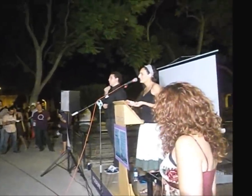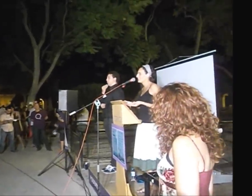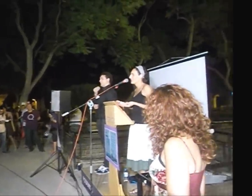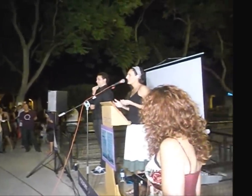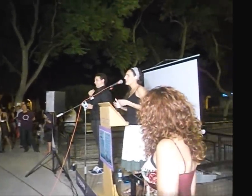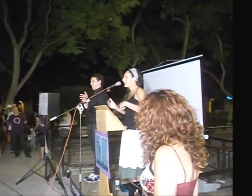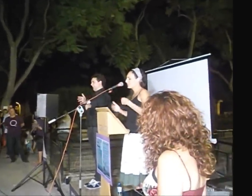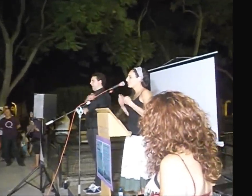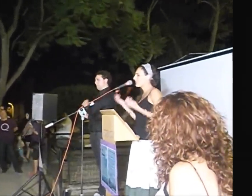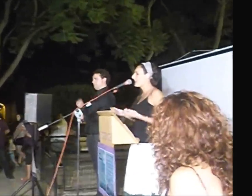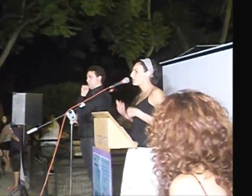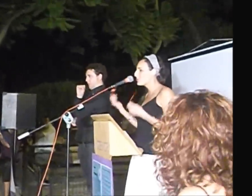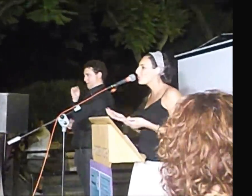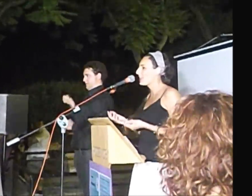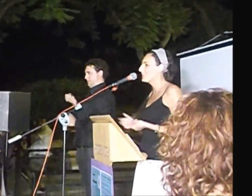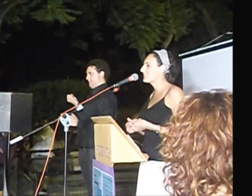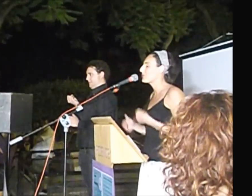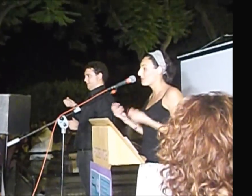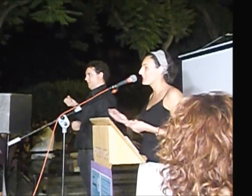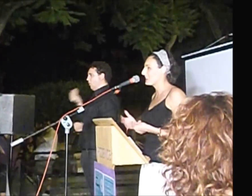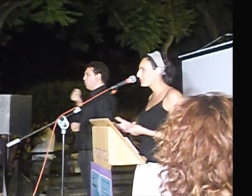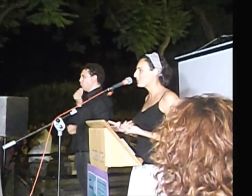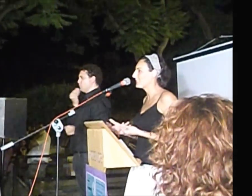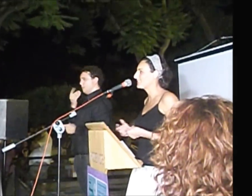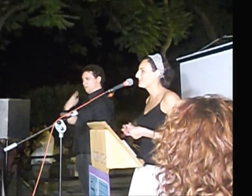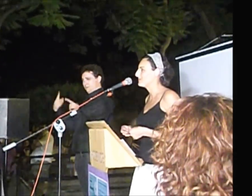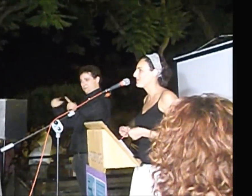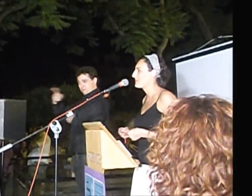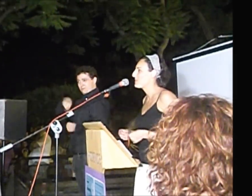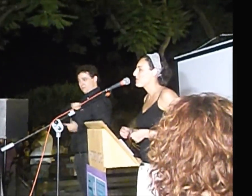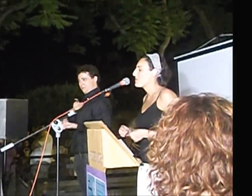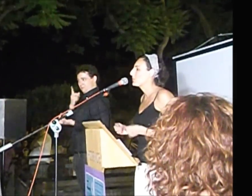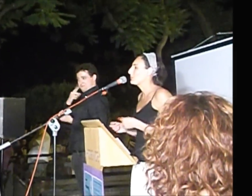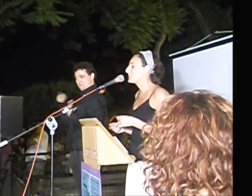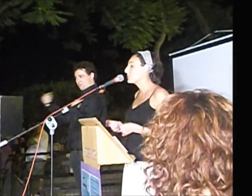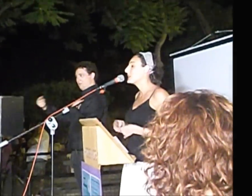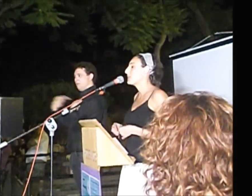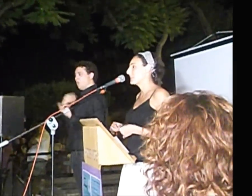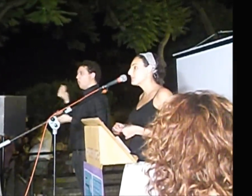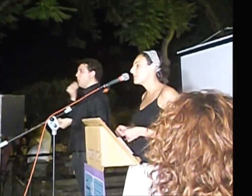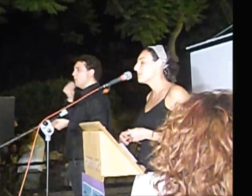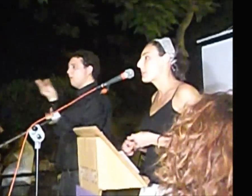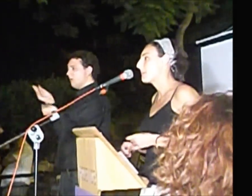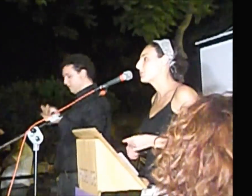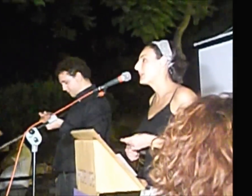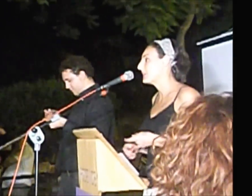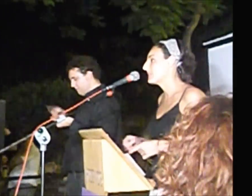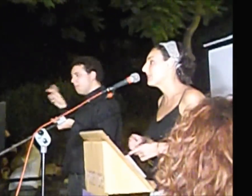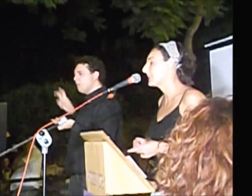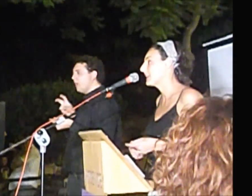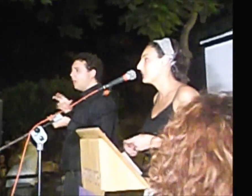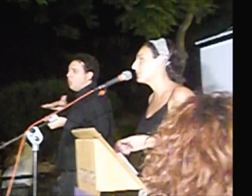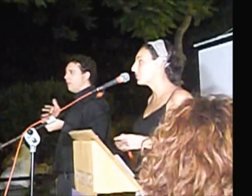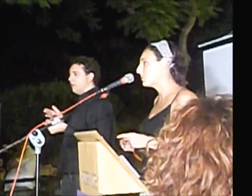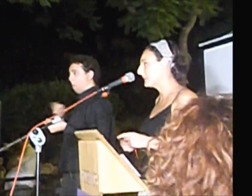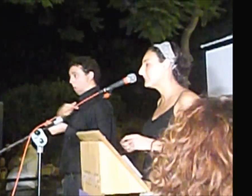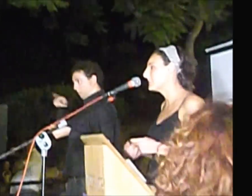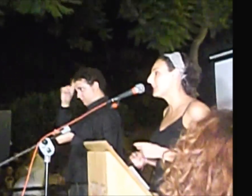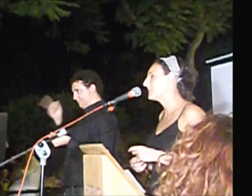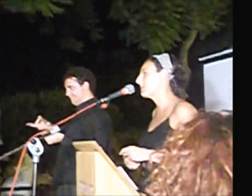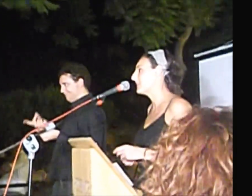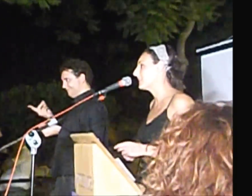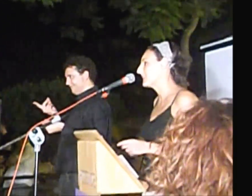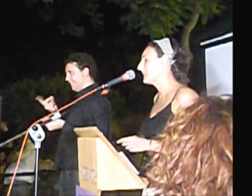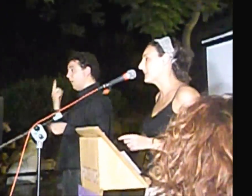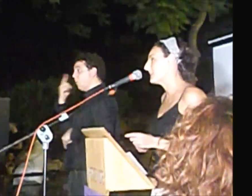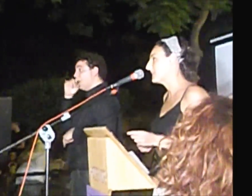los días y a que no nos fijamos nunca de dónde vienen las cosas. Bueno, pues hay una iniciativa que no es solo